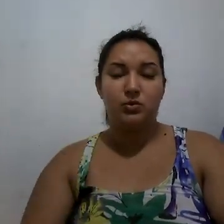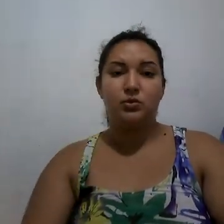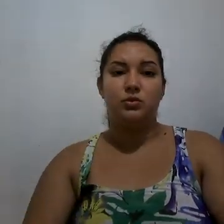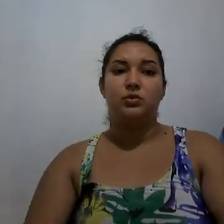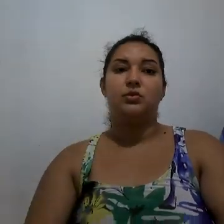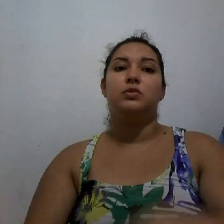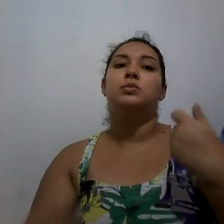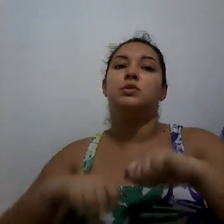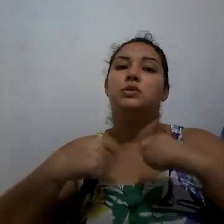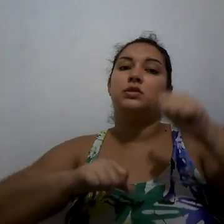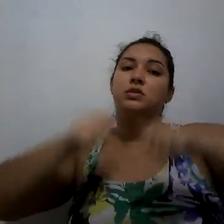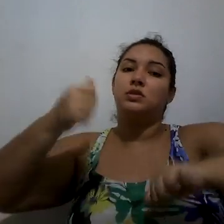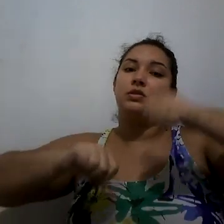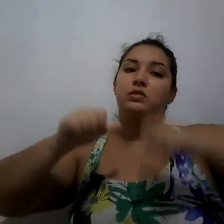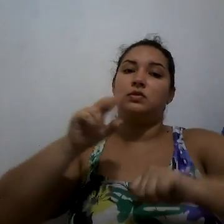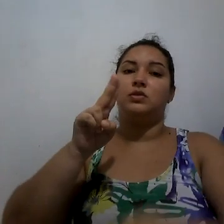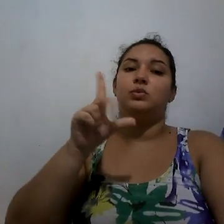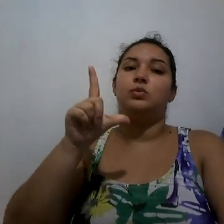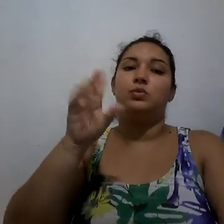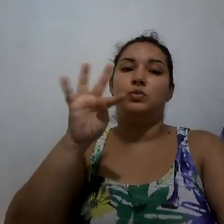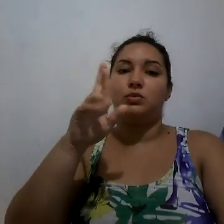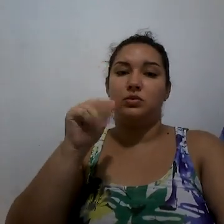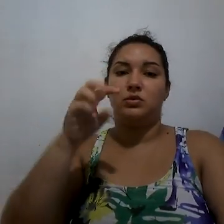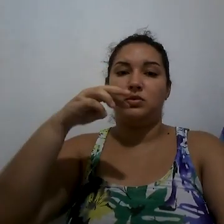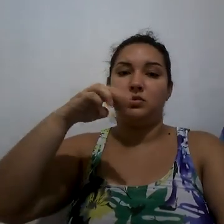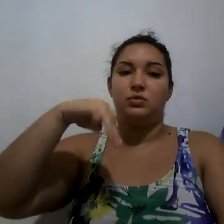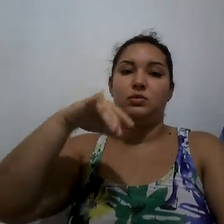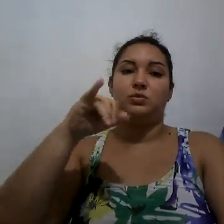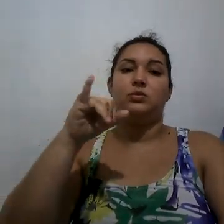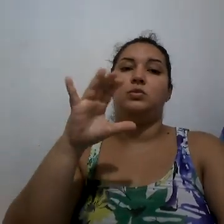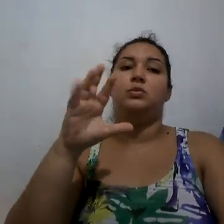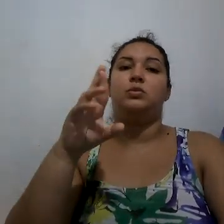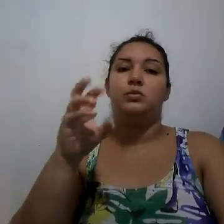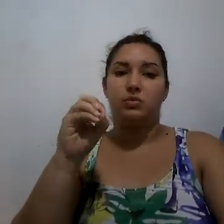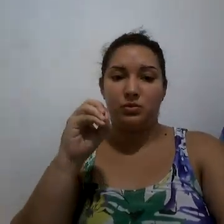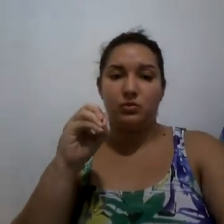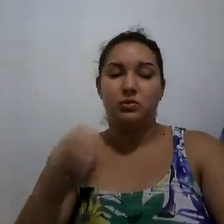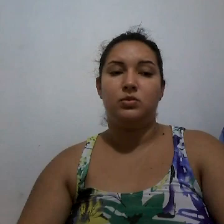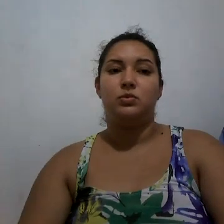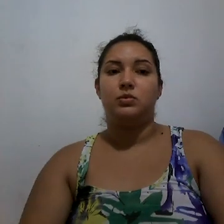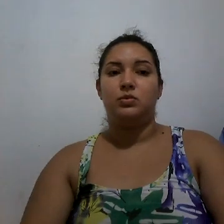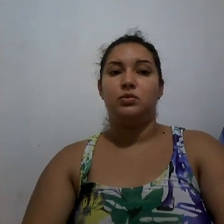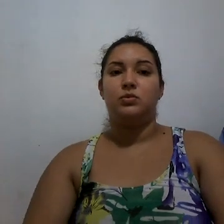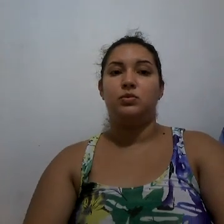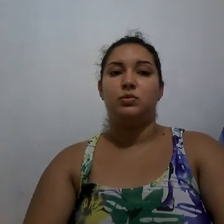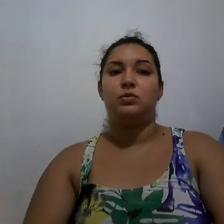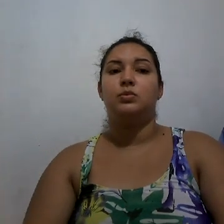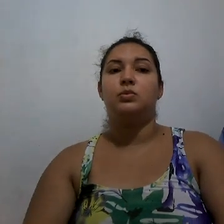vocês entendem? Então, a gente precisa usar uma técnica que seja coerente para o tamanho da amostra, para o seu resultado,